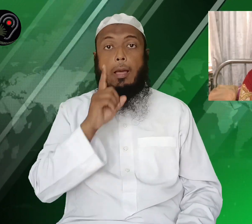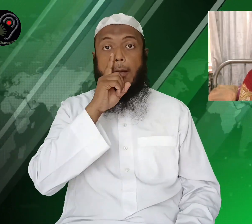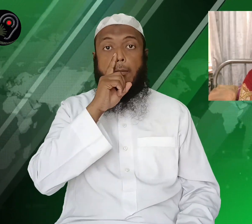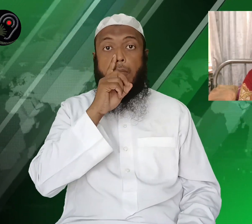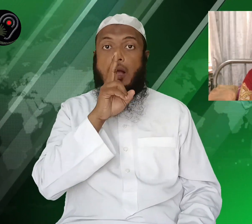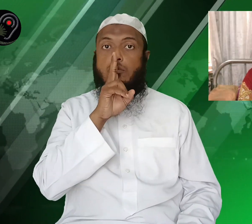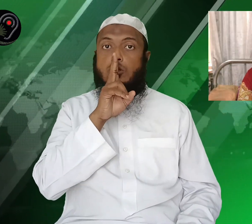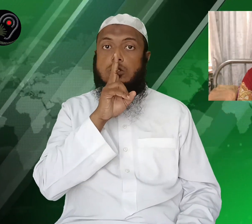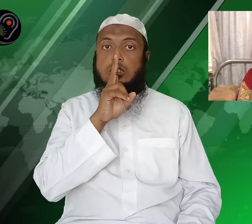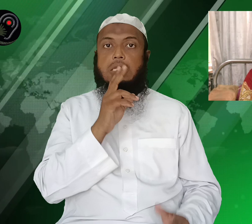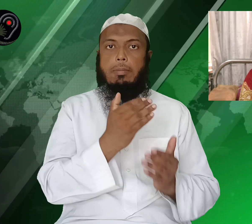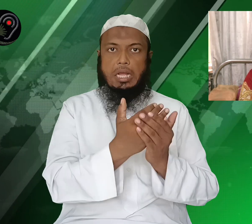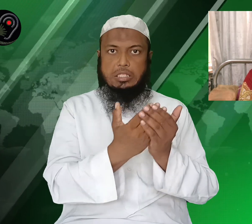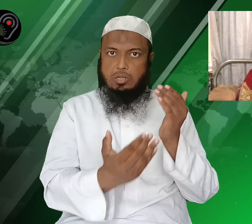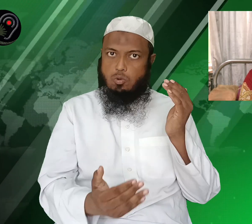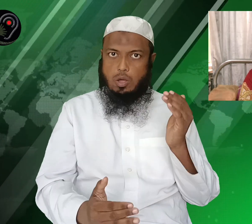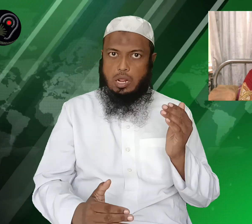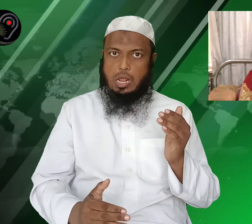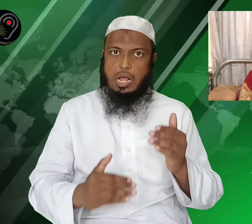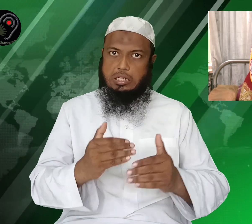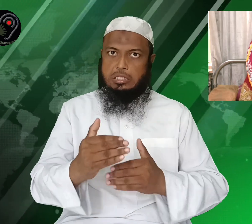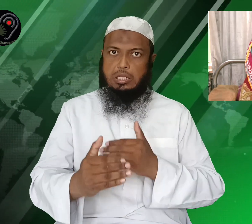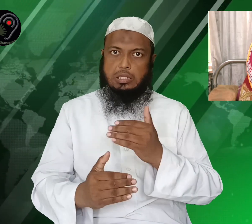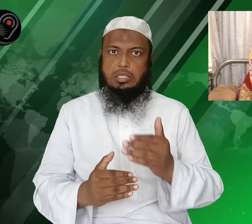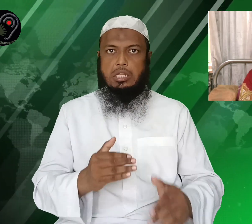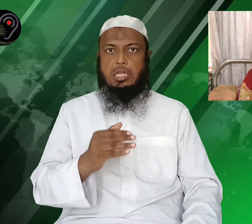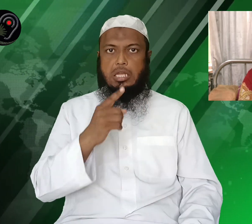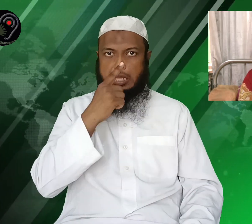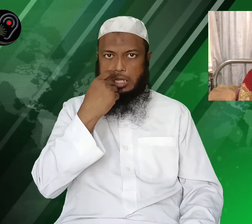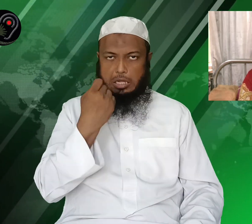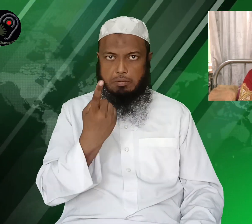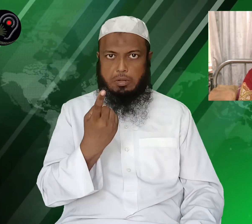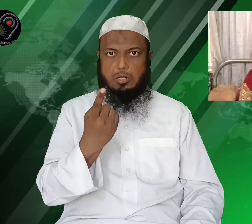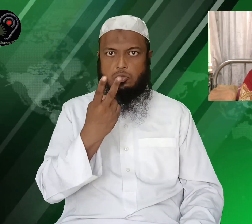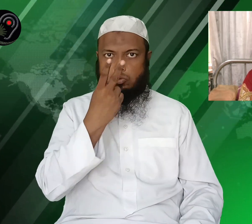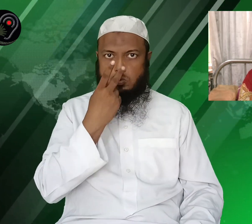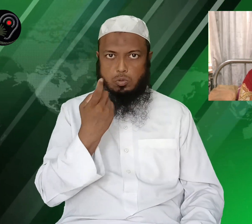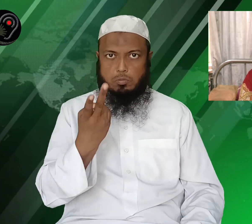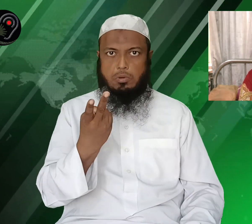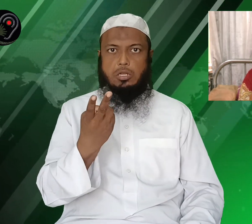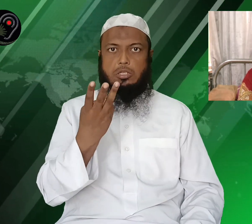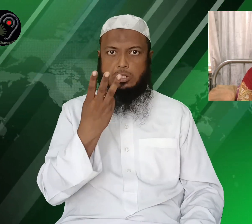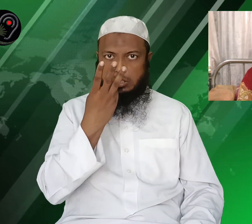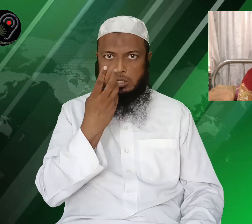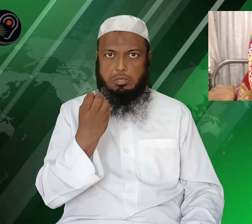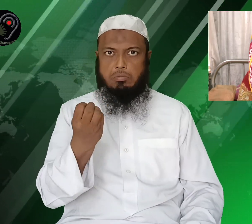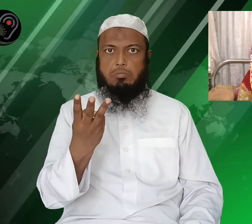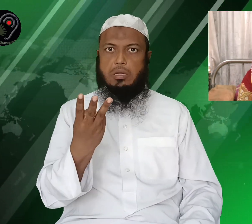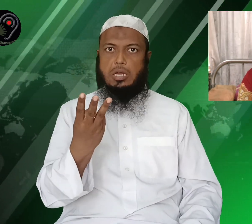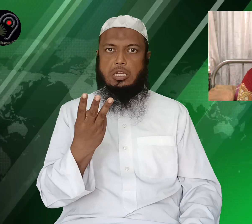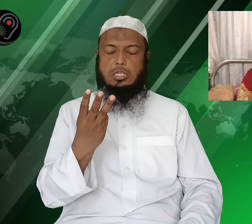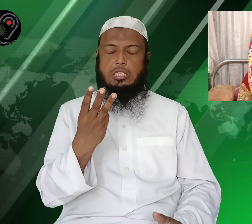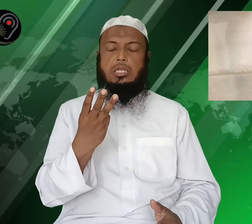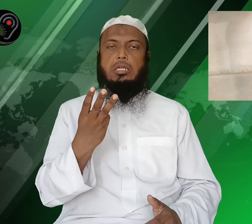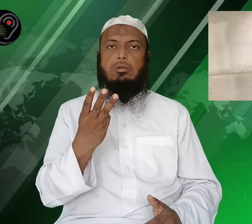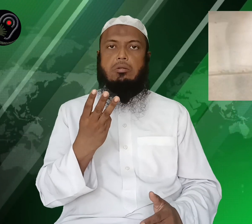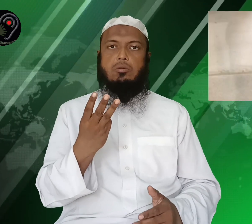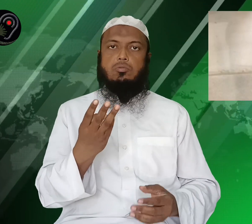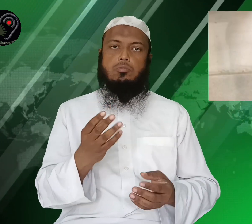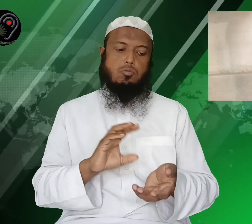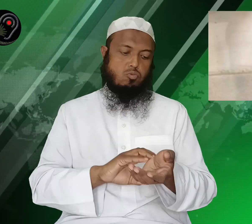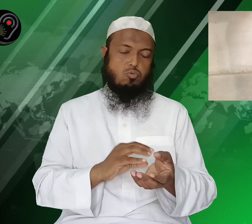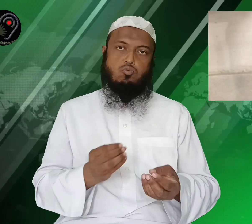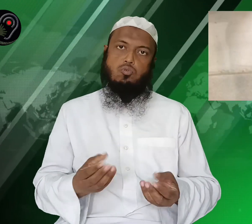ঠান্ডা ঠান্ডা, ডাক্তার দেখাইতেছি, এখানে আসি, ডাক্তার দেখাই, 7 দিন মেডিসিন খাওয়াই, অ্যান্টিবায়োটিক যতদিন খাওয়াই এতদিনই